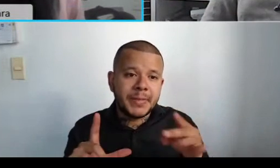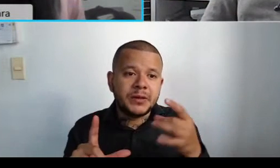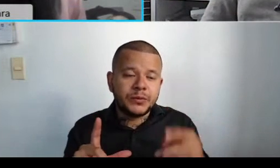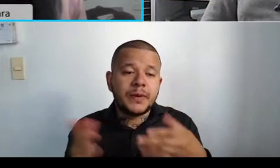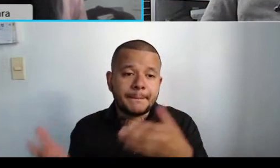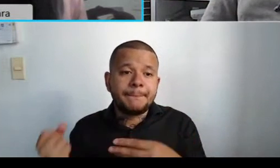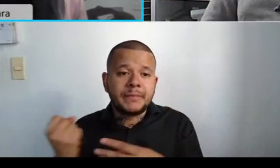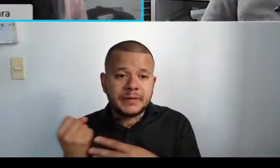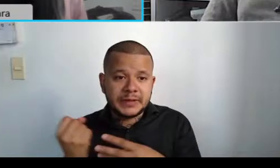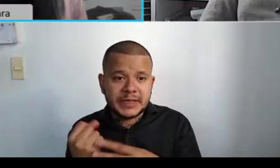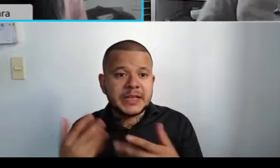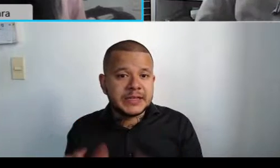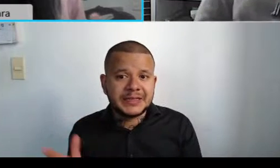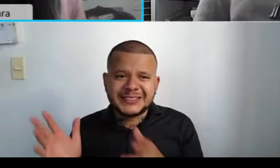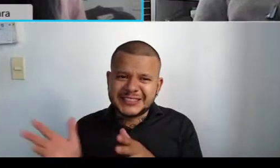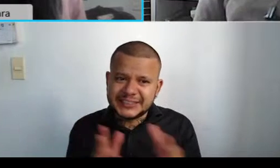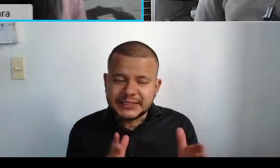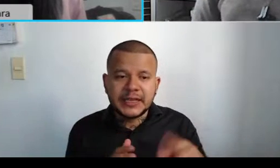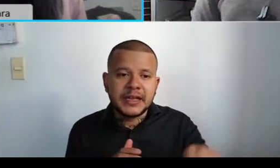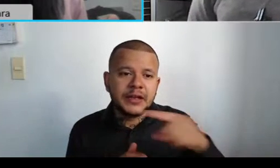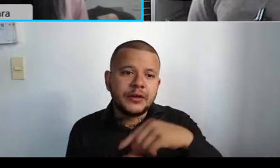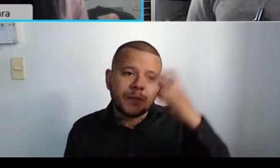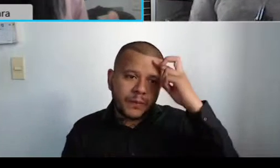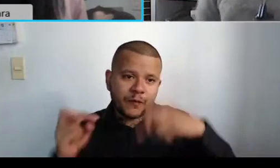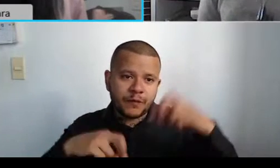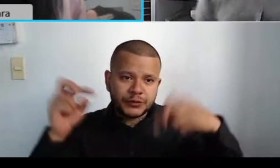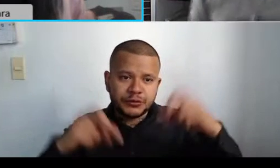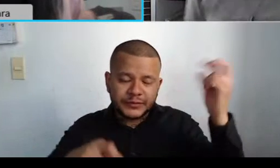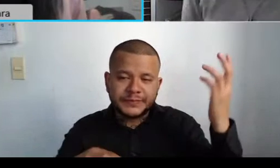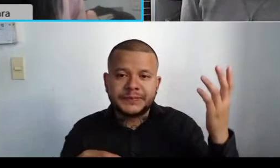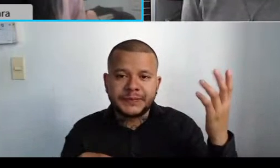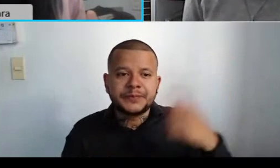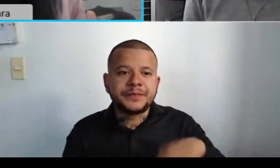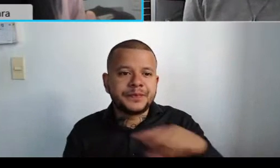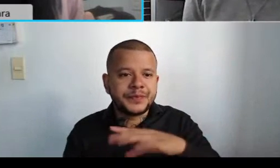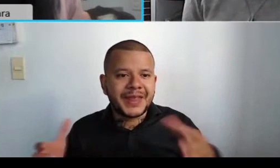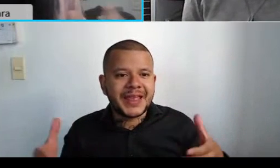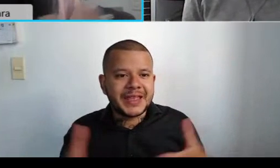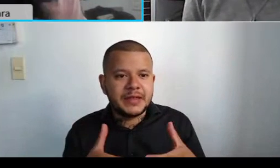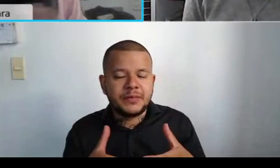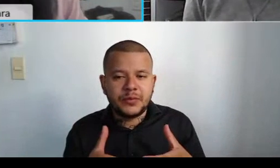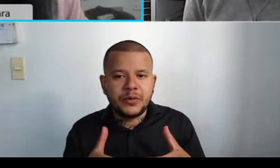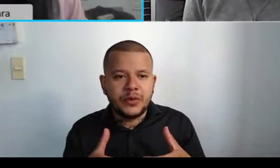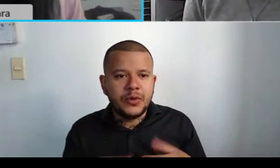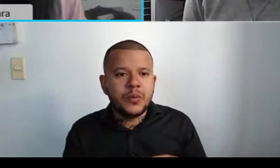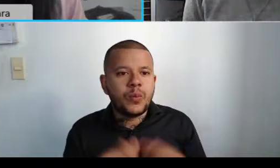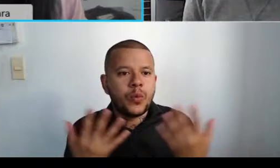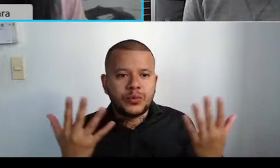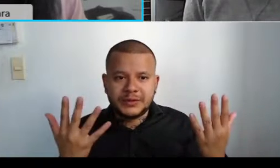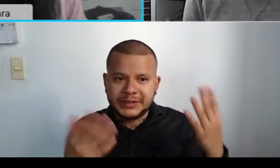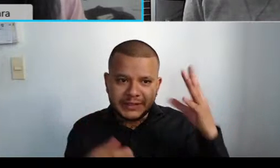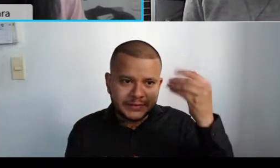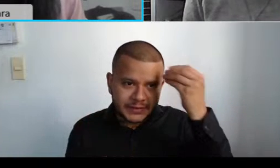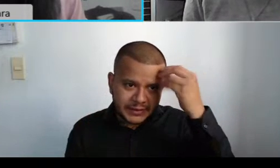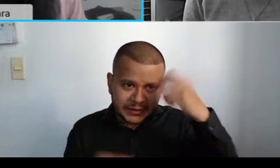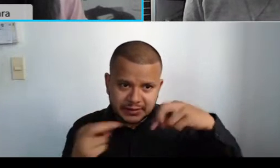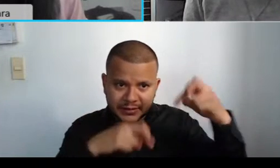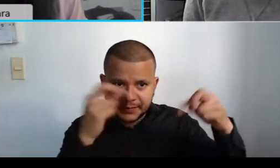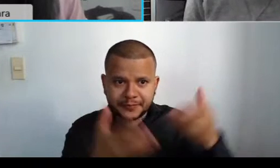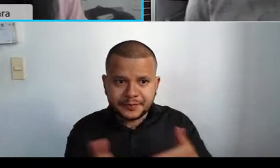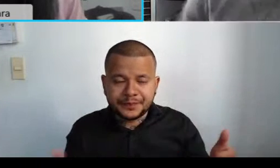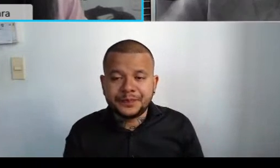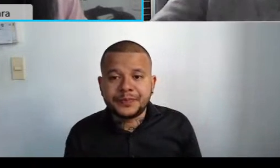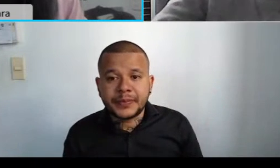se ha capacitado también a los profesionales para que conformen este equipo multidisciplinario. Les quiero comentar que lo hemos hecho alrededor